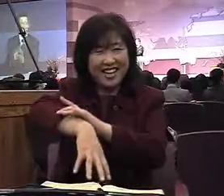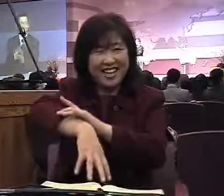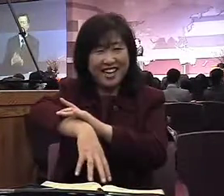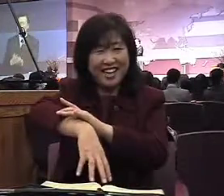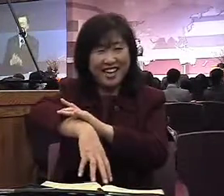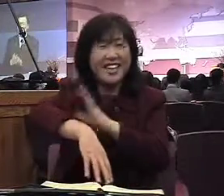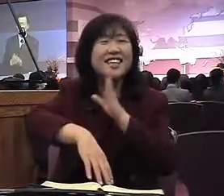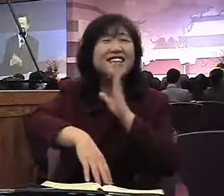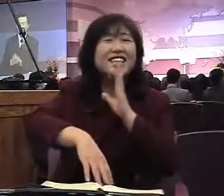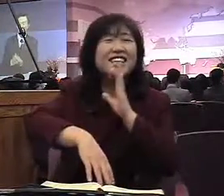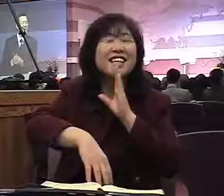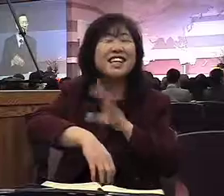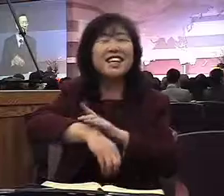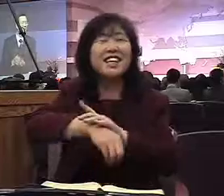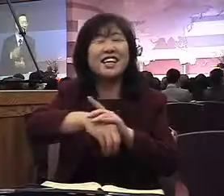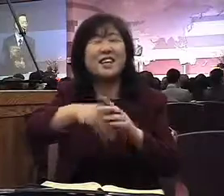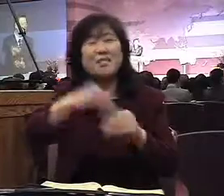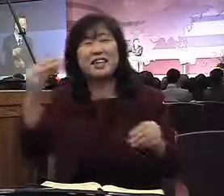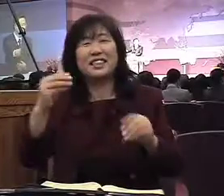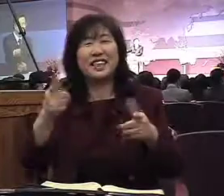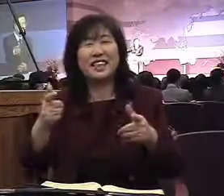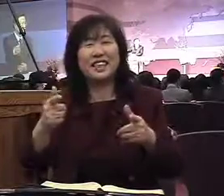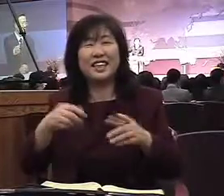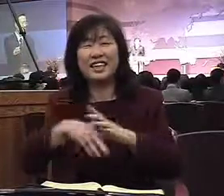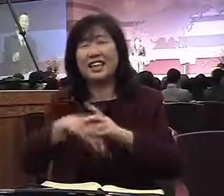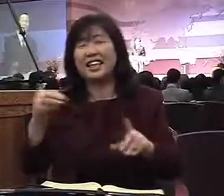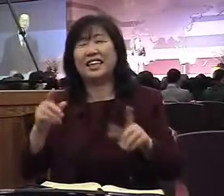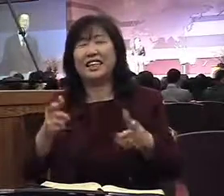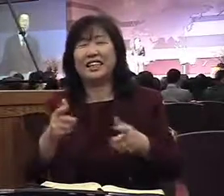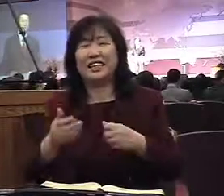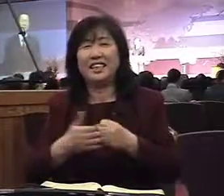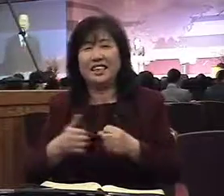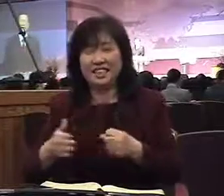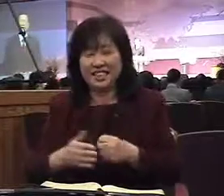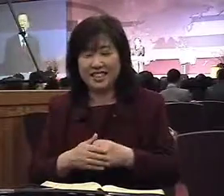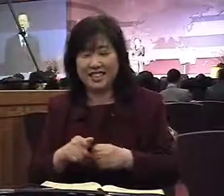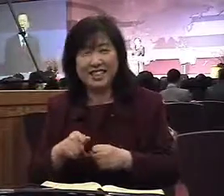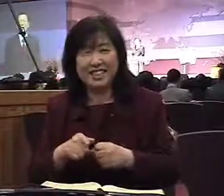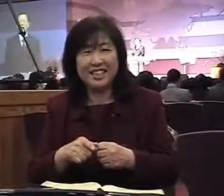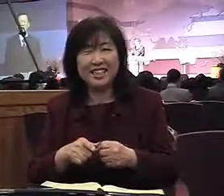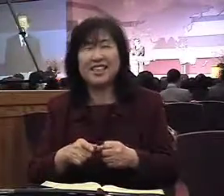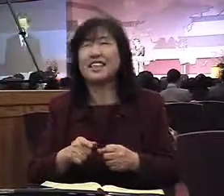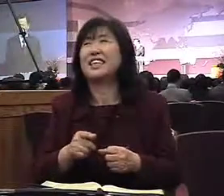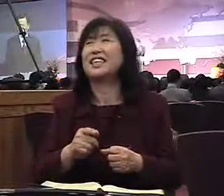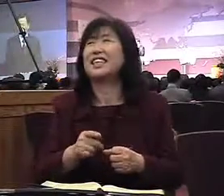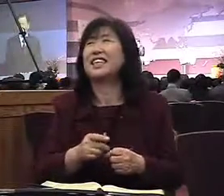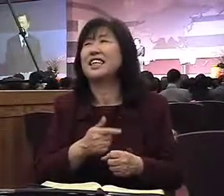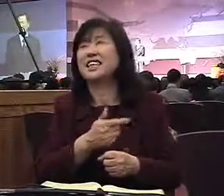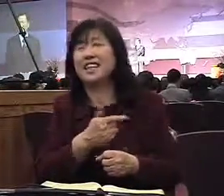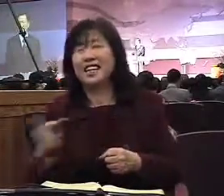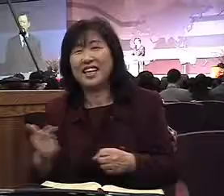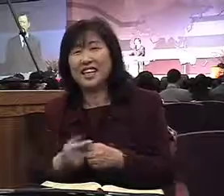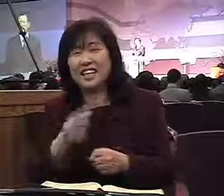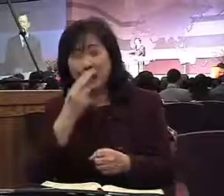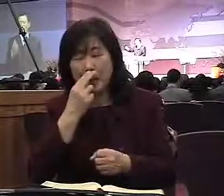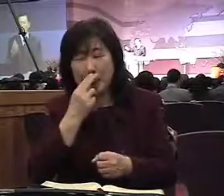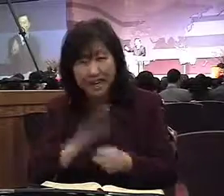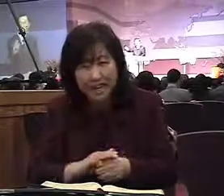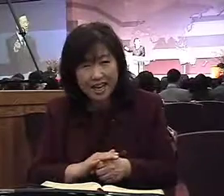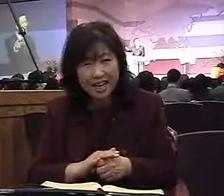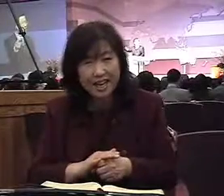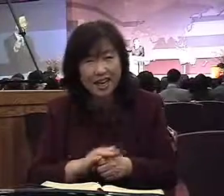나오죠. 났으면 뭐 금방 빠졌을 텐데 이걸 붙잡고는. 그러니까 얼마나 참 기가 막히겠어.